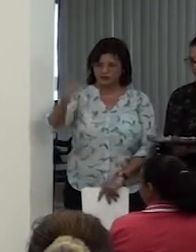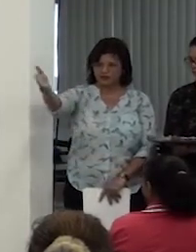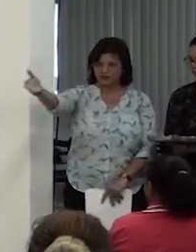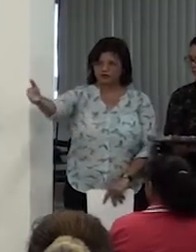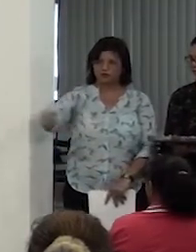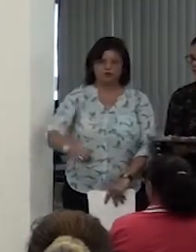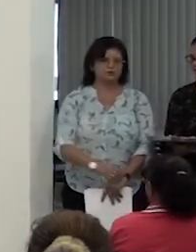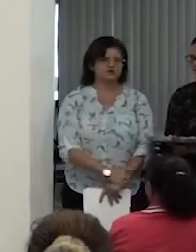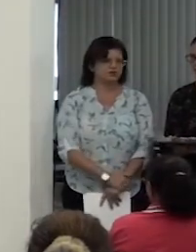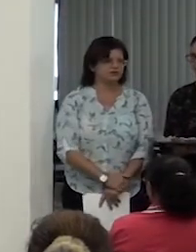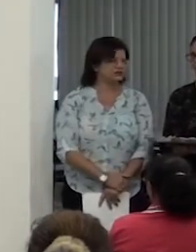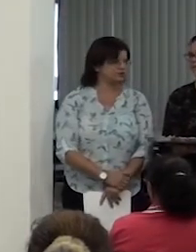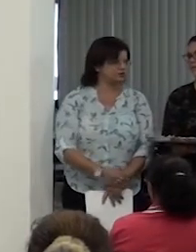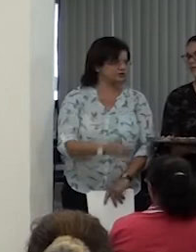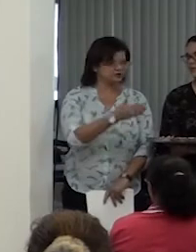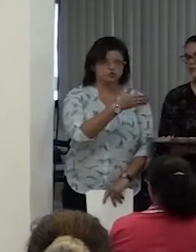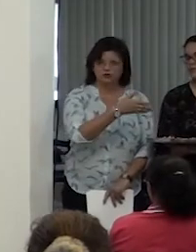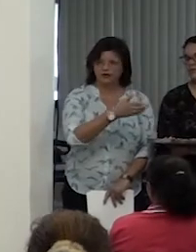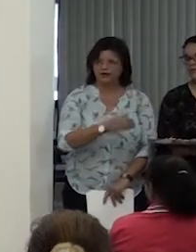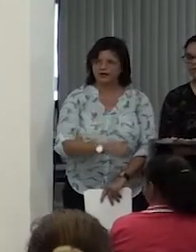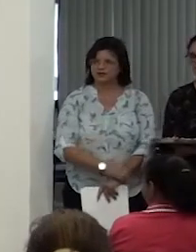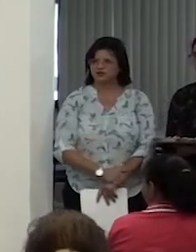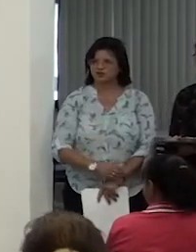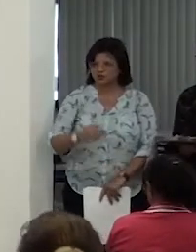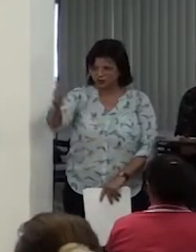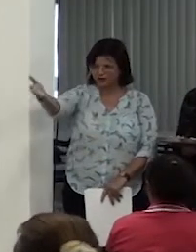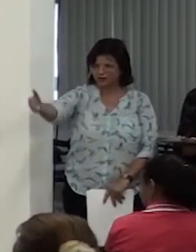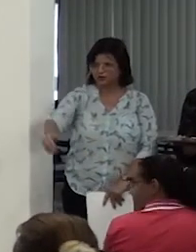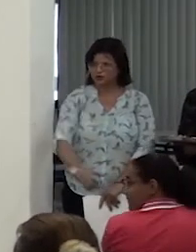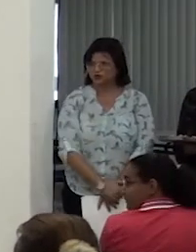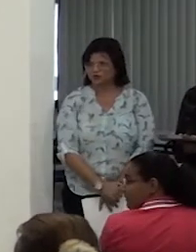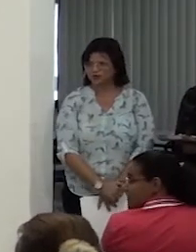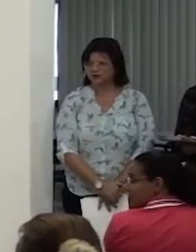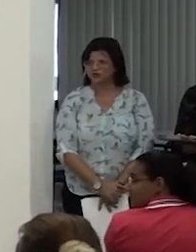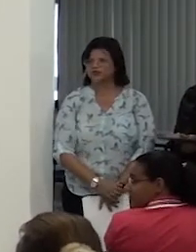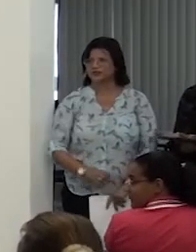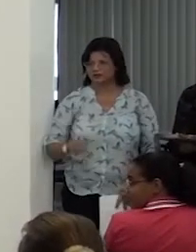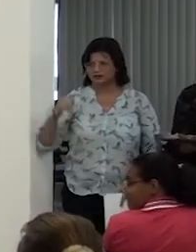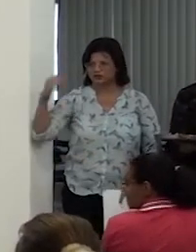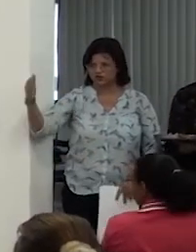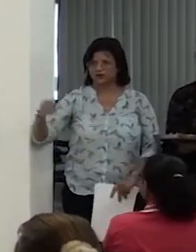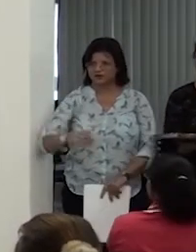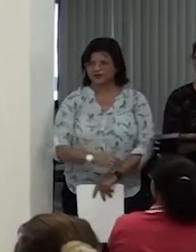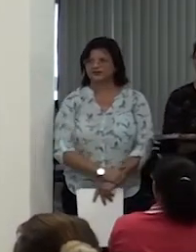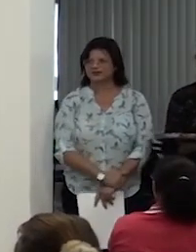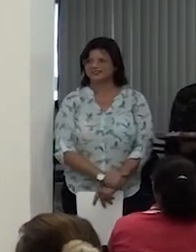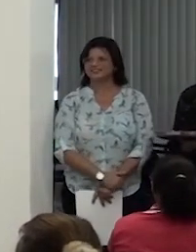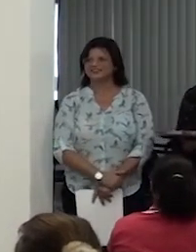Ele participou de muitos projetos de extensão junto com a Graça, a gente está escrevendo um artigo junto, né?